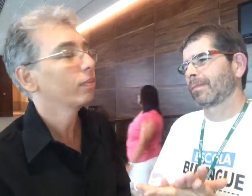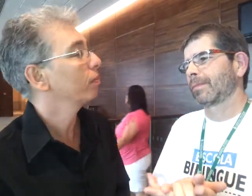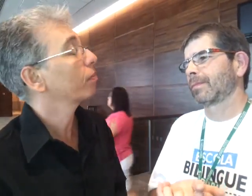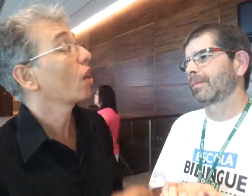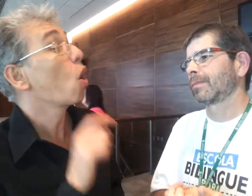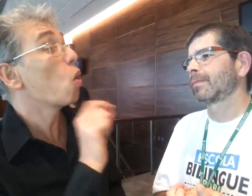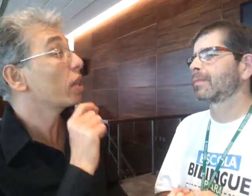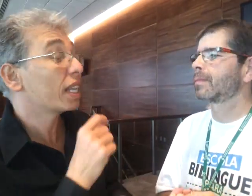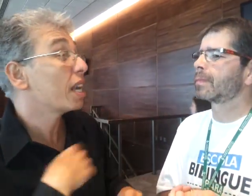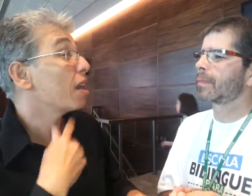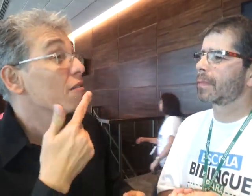exatamente foi aprovado hoje?